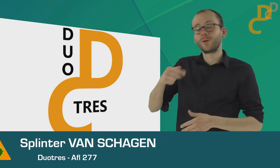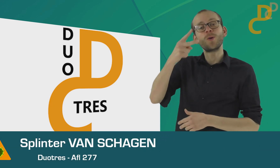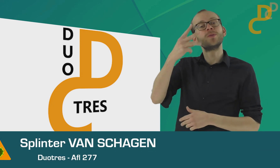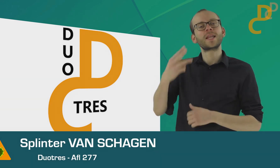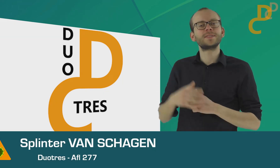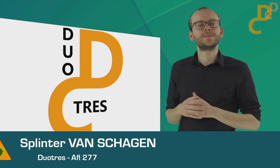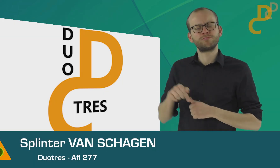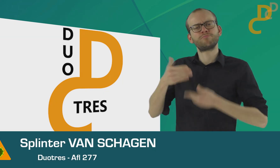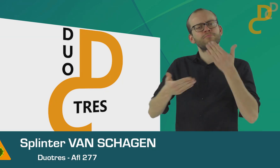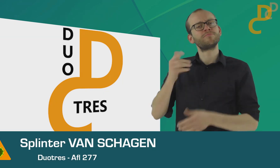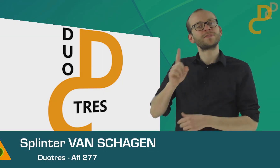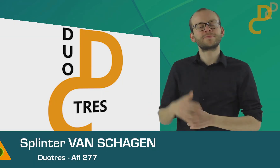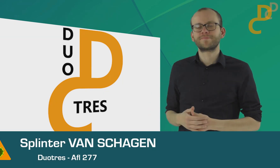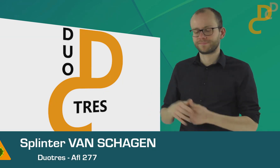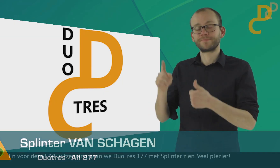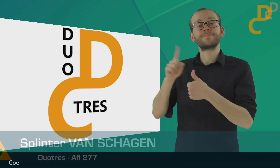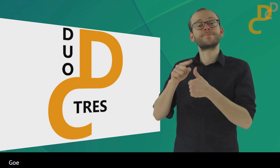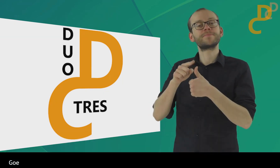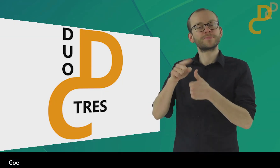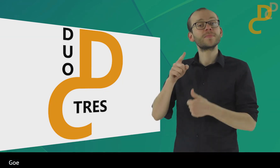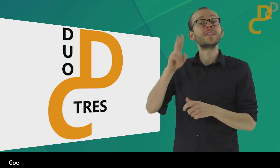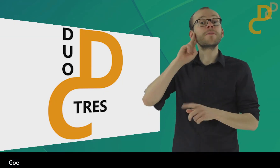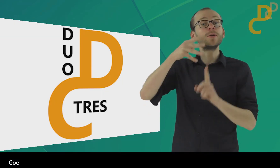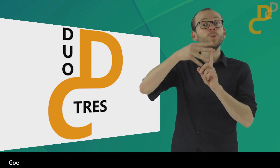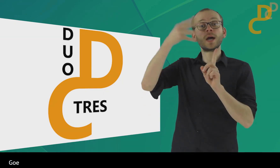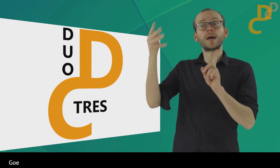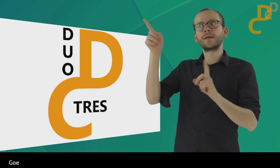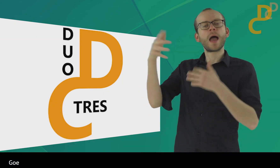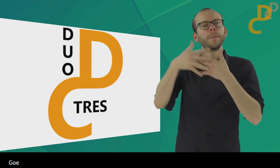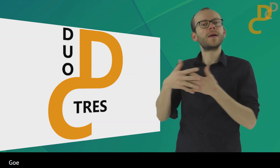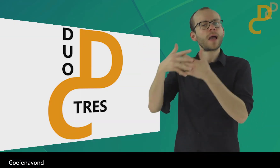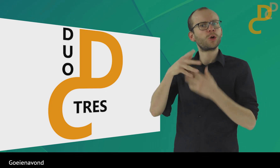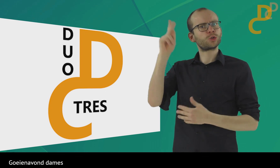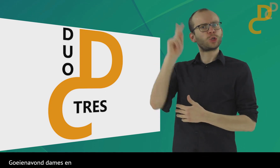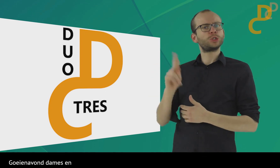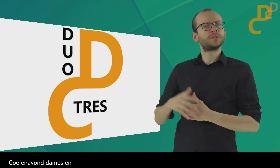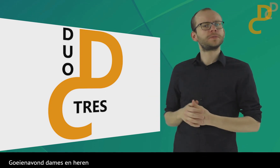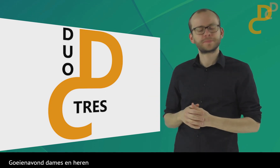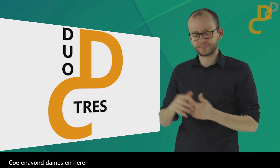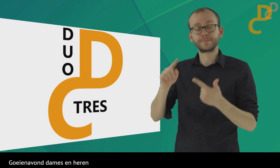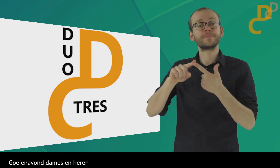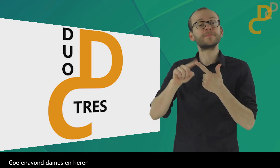Goedenavond dames en heren, welkom bij Duo Tres. Vandaag gaan we het hebben over Deft Queer in Amerika met